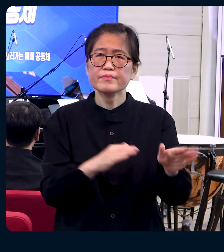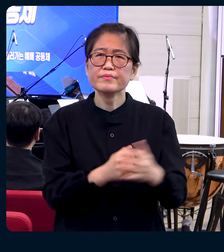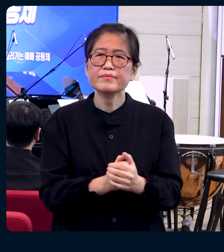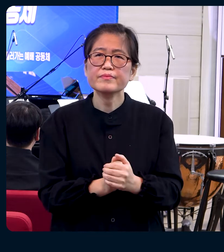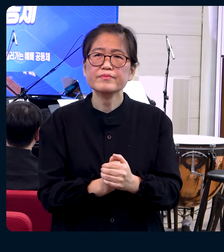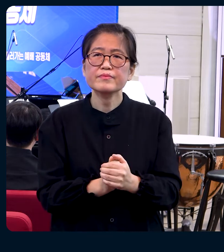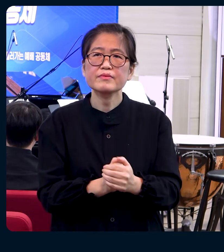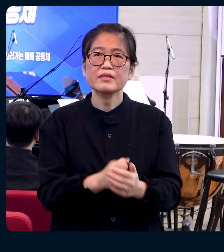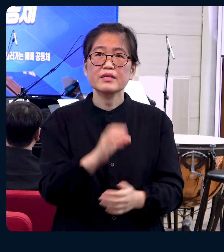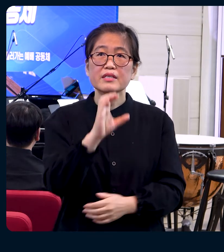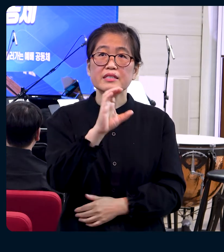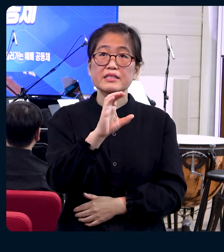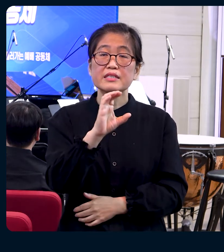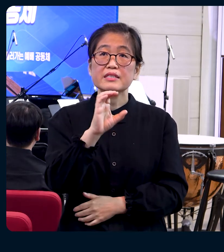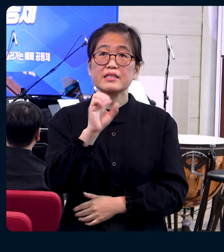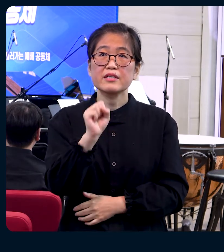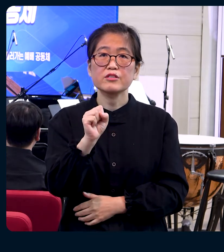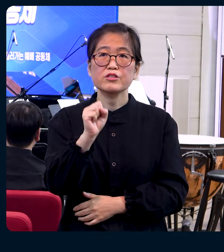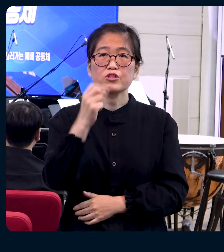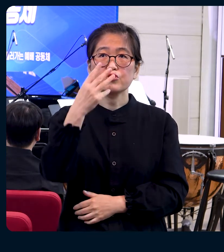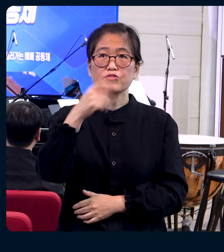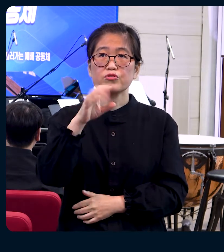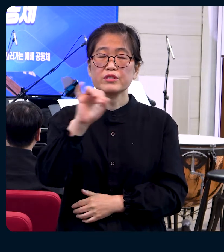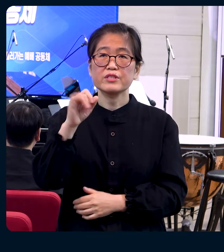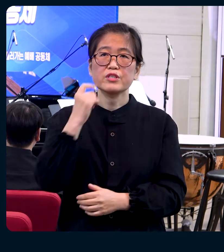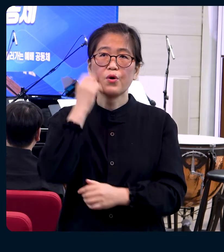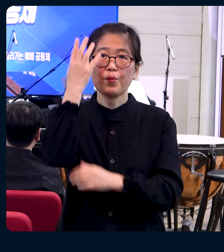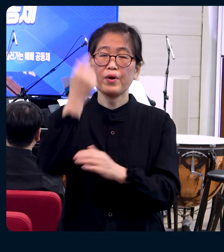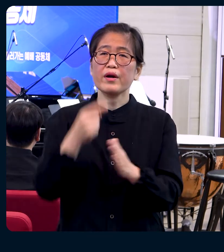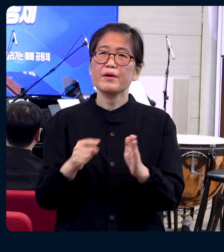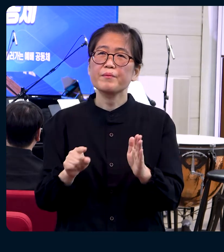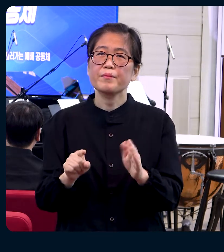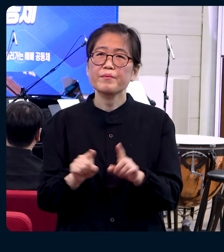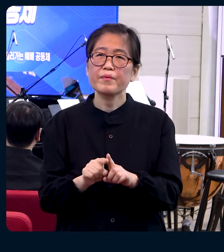이런 이야기를 쓴 책이 C.S. 루이스의 영광의 무게라는 책입니다.